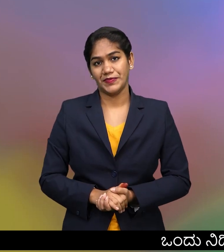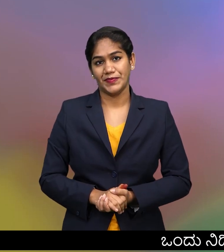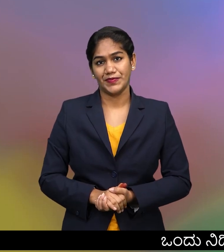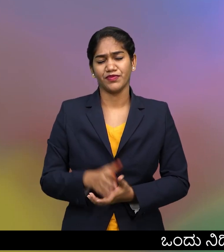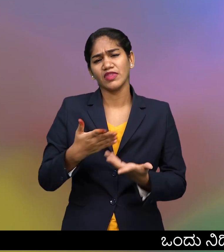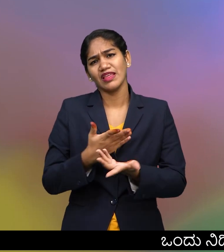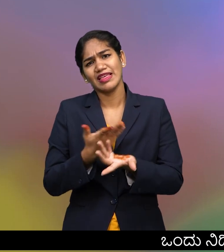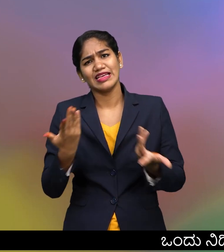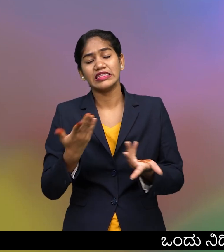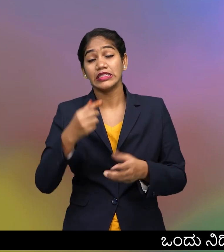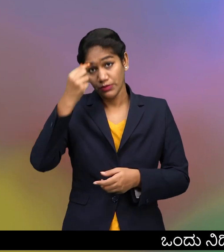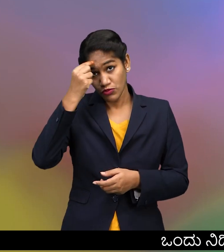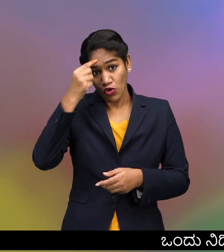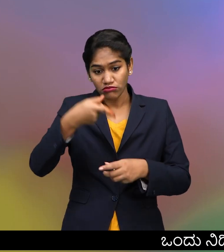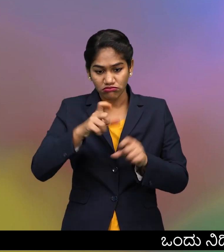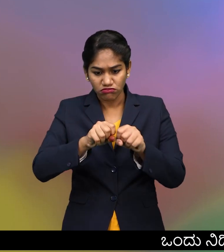ಒಂದು ನಿರ್ದಿಷ್ಟ ಹಾಲೆಯಲ್ಲಿನ